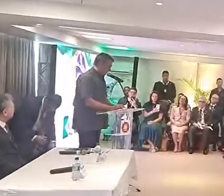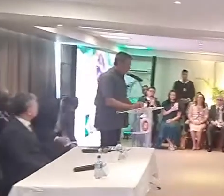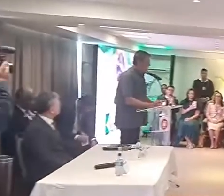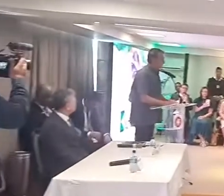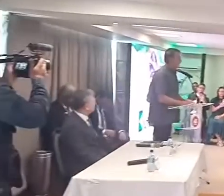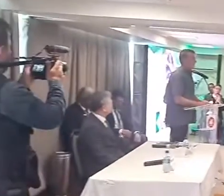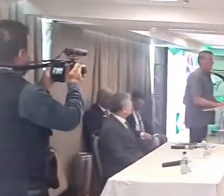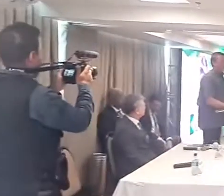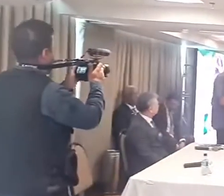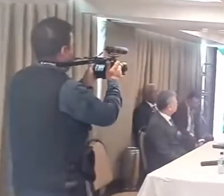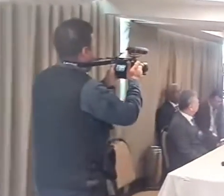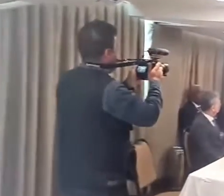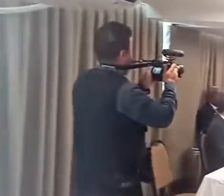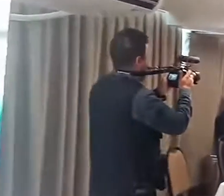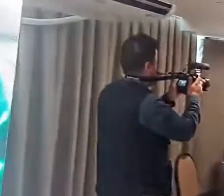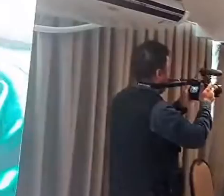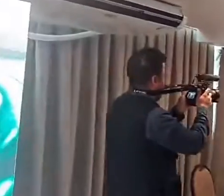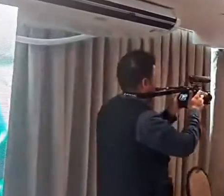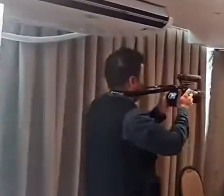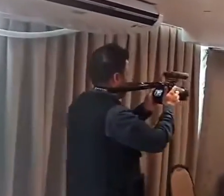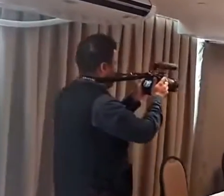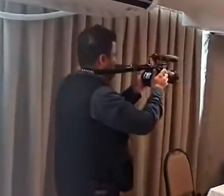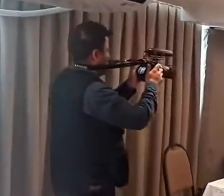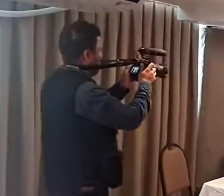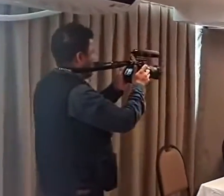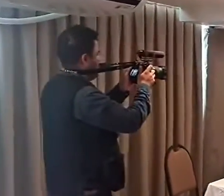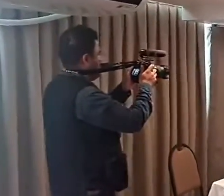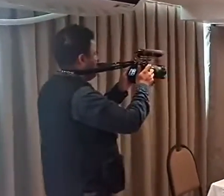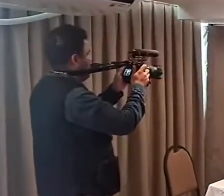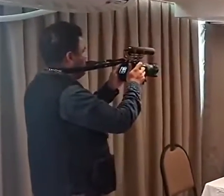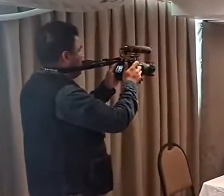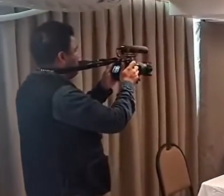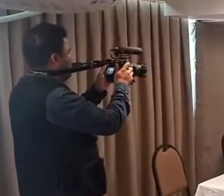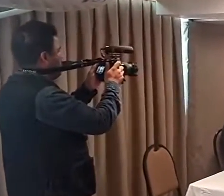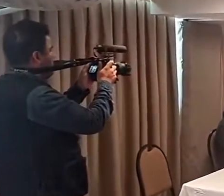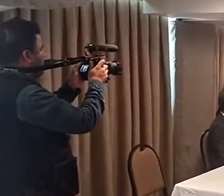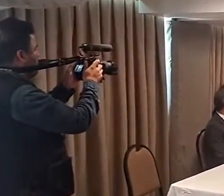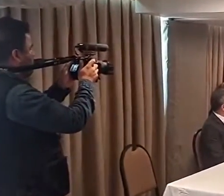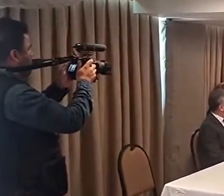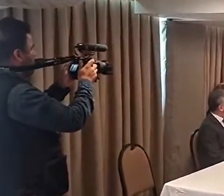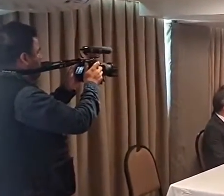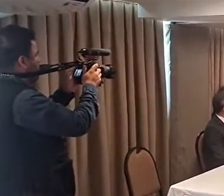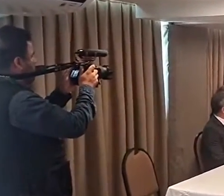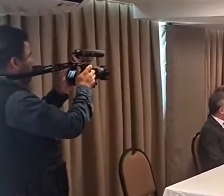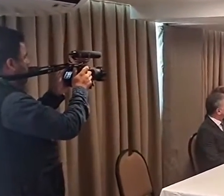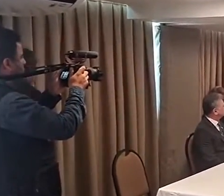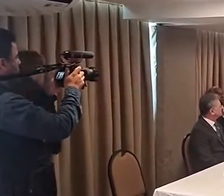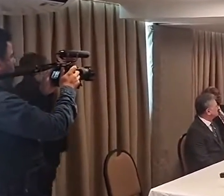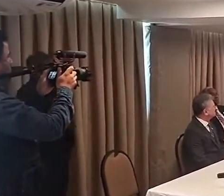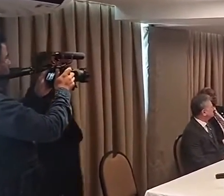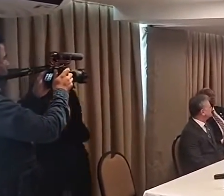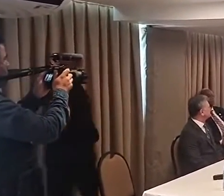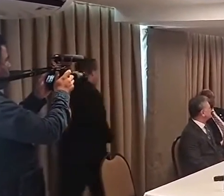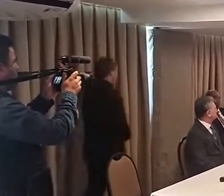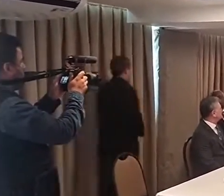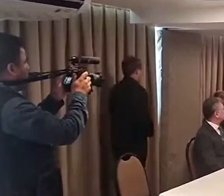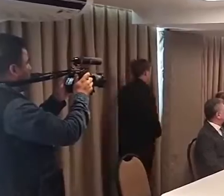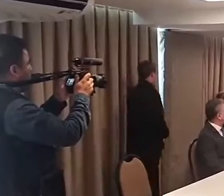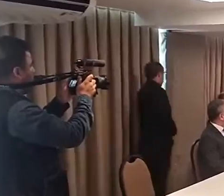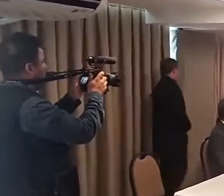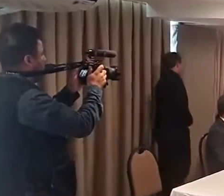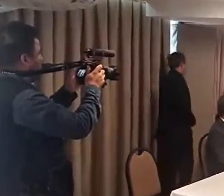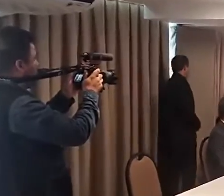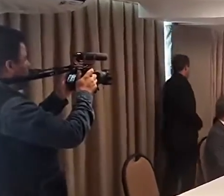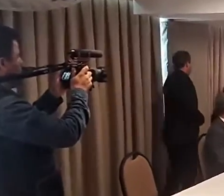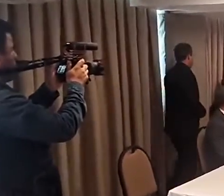em Juiz de Fora, também pela missão que eu entendo que veio pelas mãos deles, por ocasião das eleições de